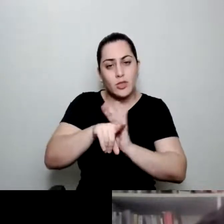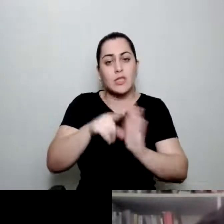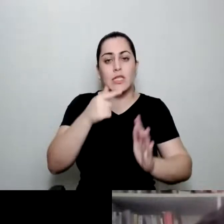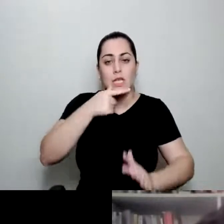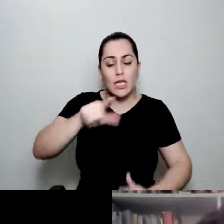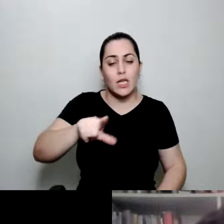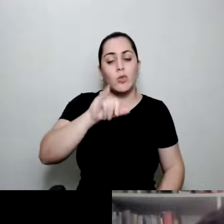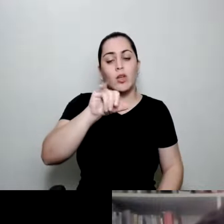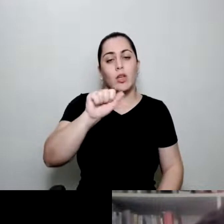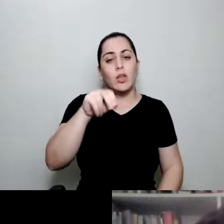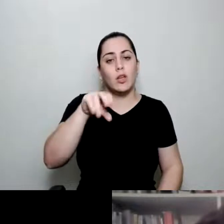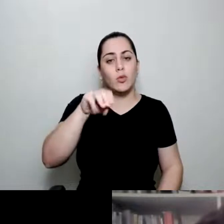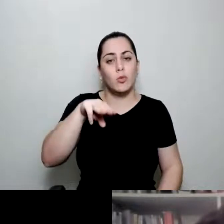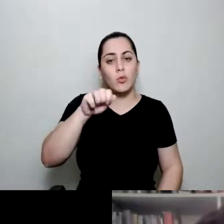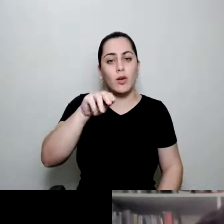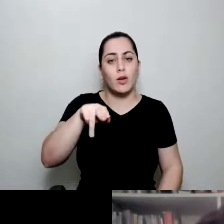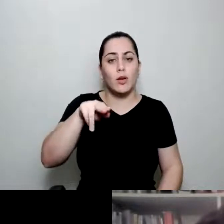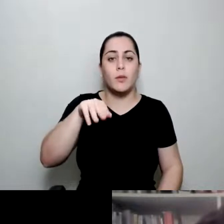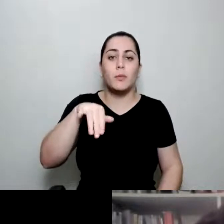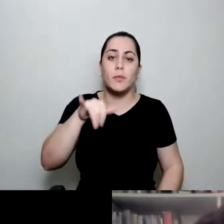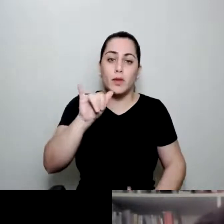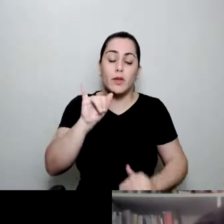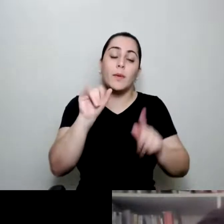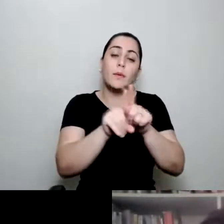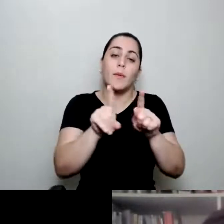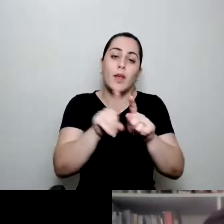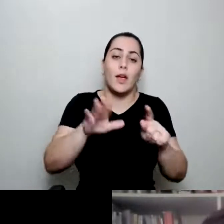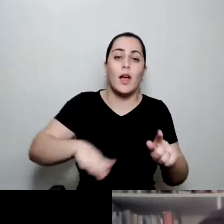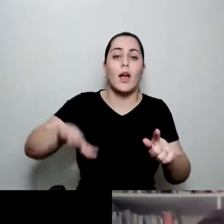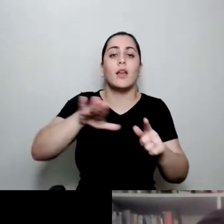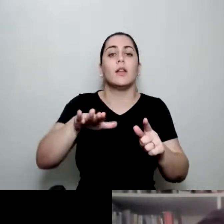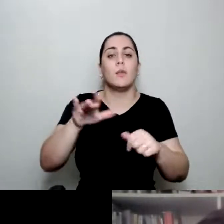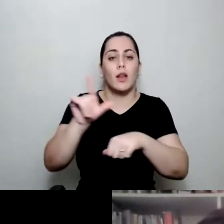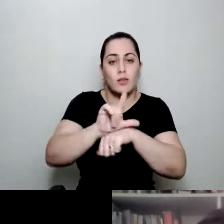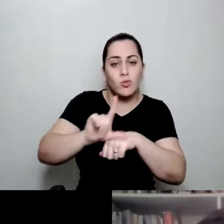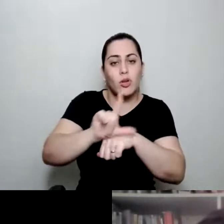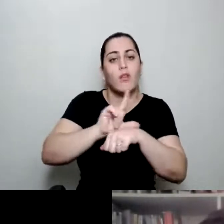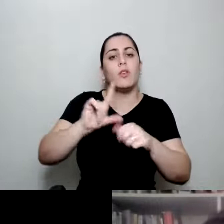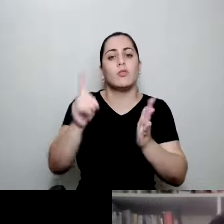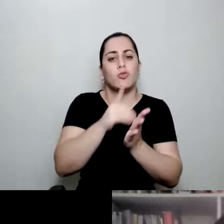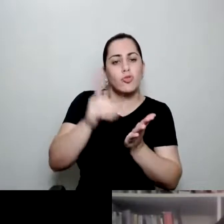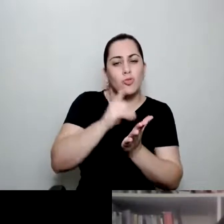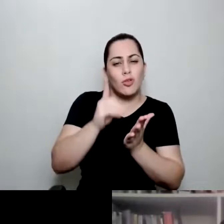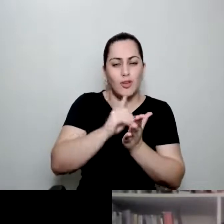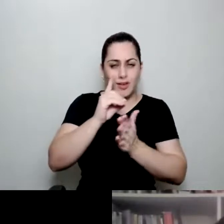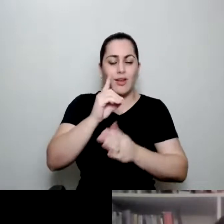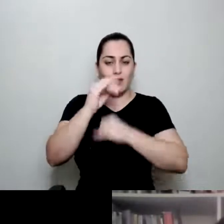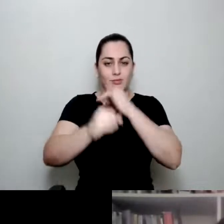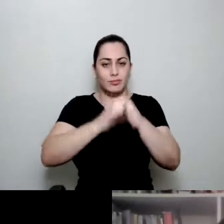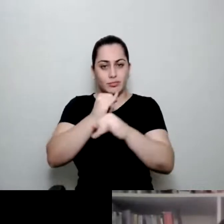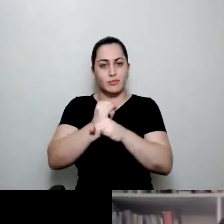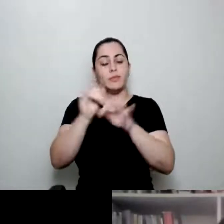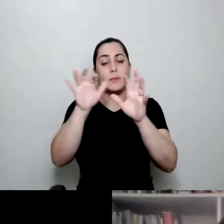em particular pesquisas lexicográficas na forma de dicionários multimídia e na criação de